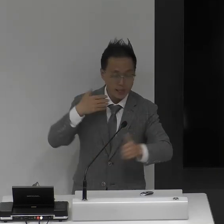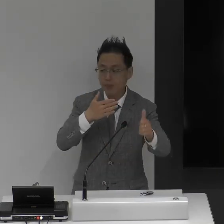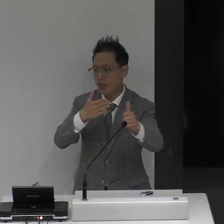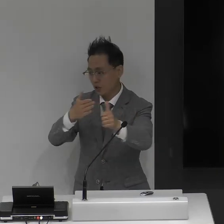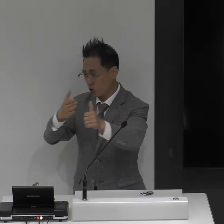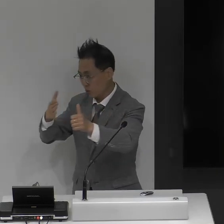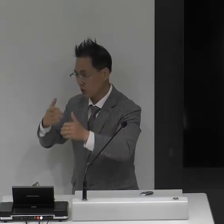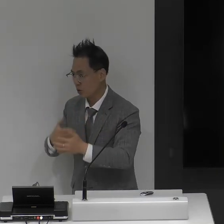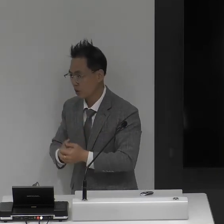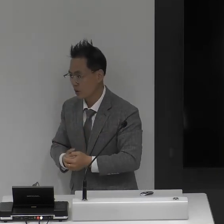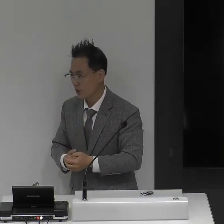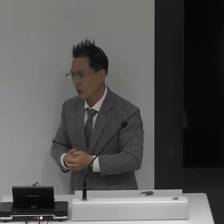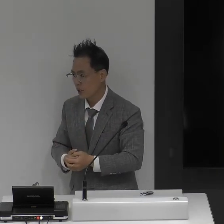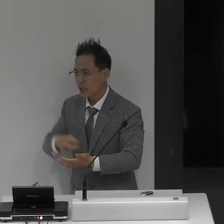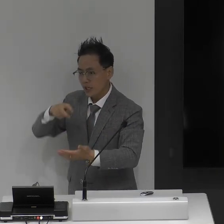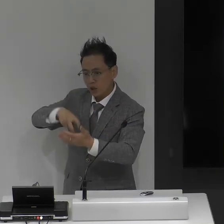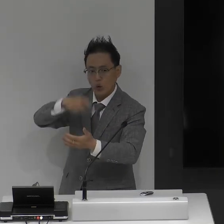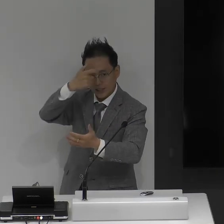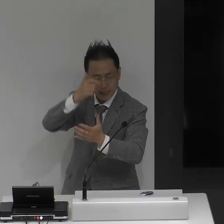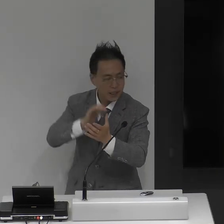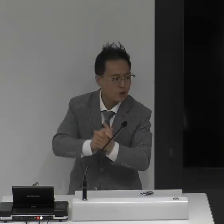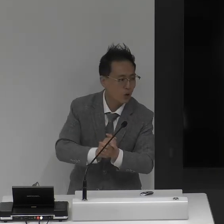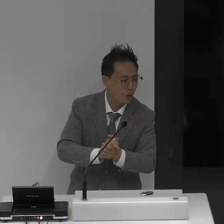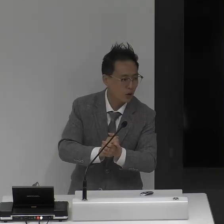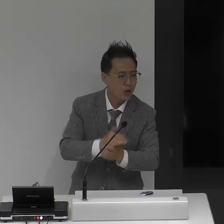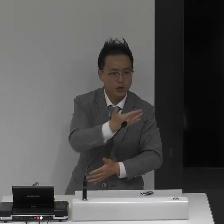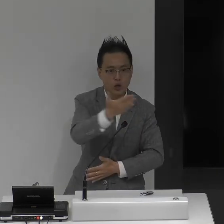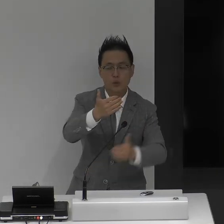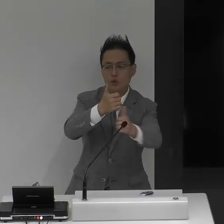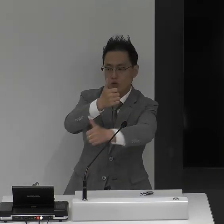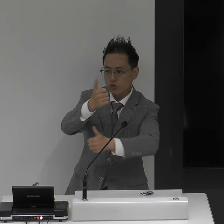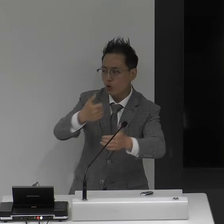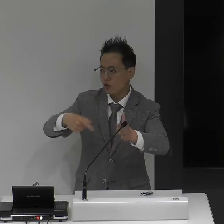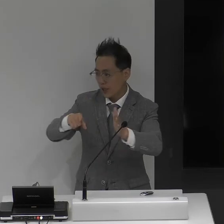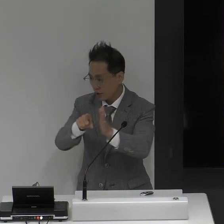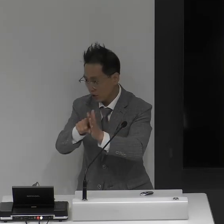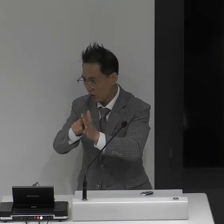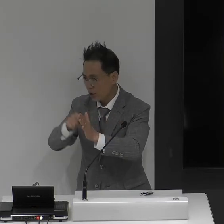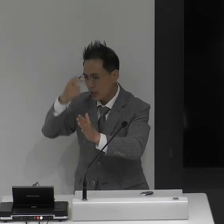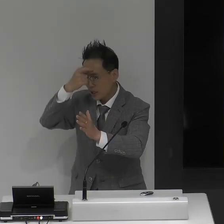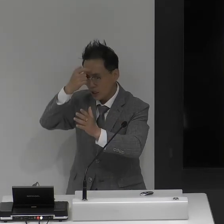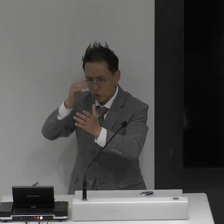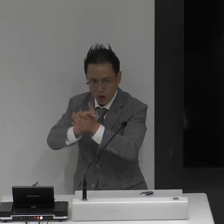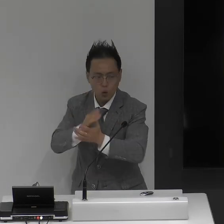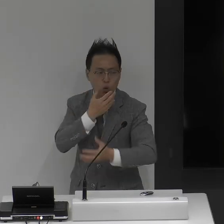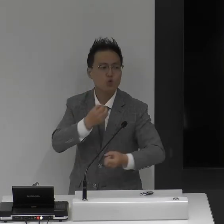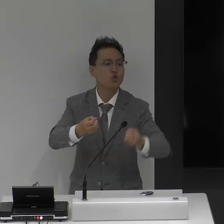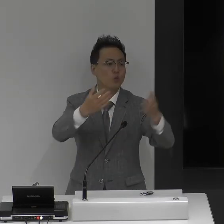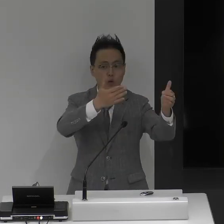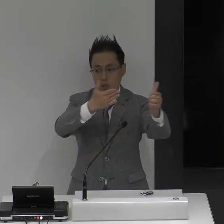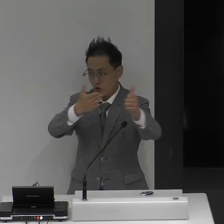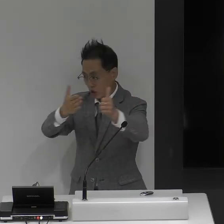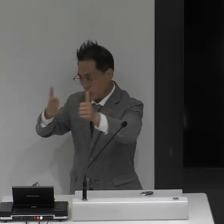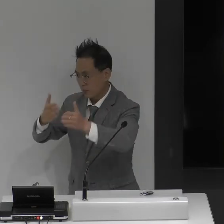감당해 주십시오. 기도의 자리에서 여러분들 순원을 위해서 기도하고 축복해 주시기 바랍니다.